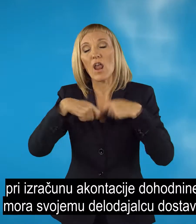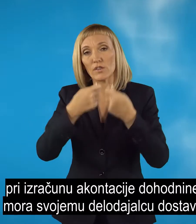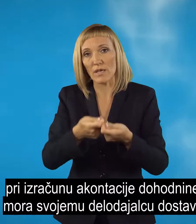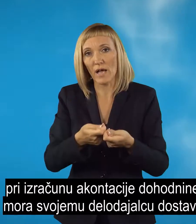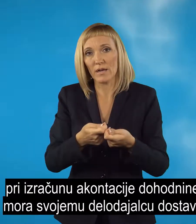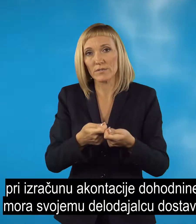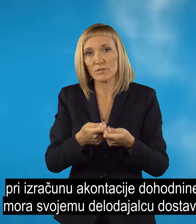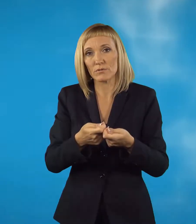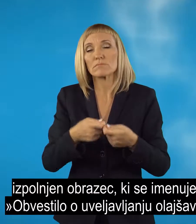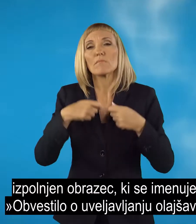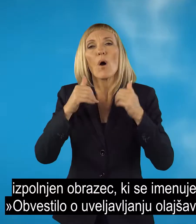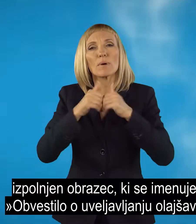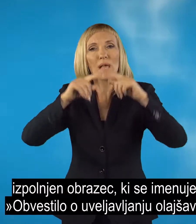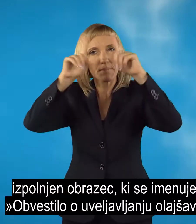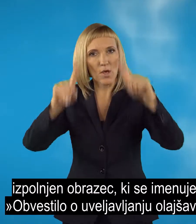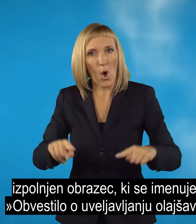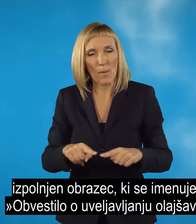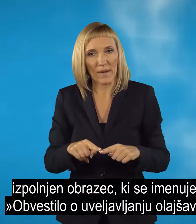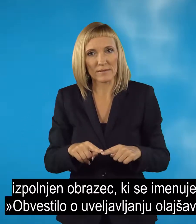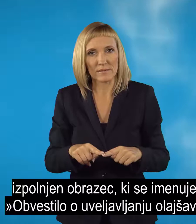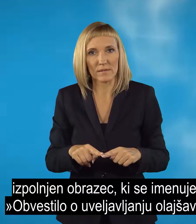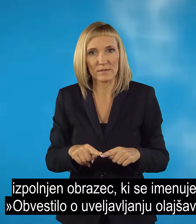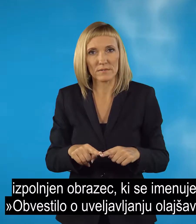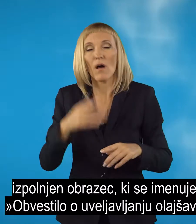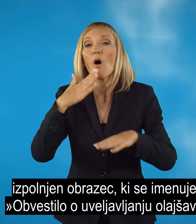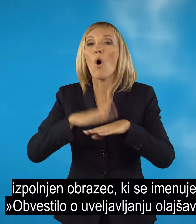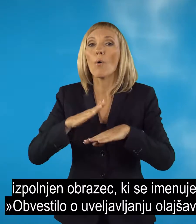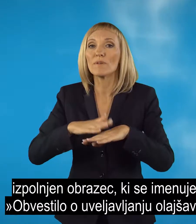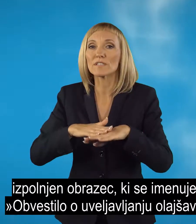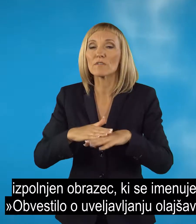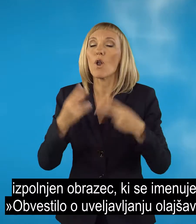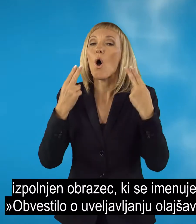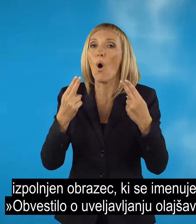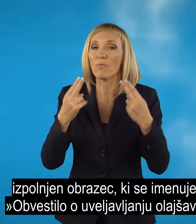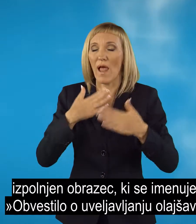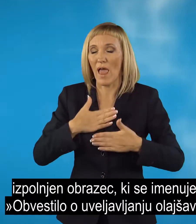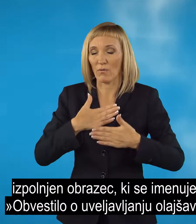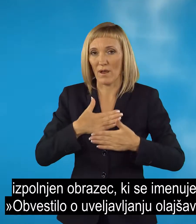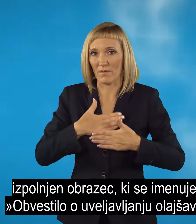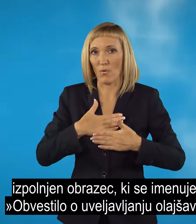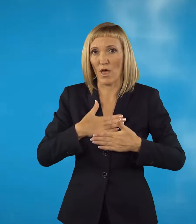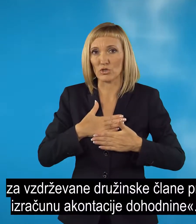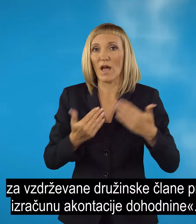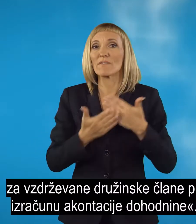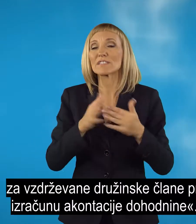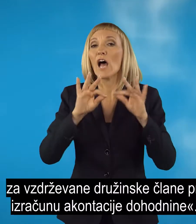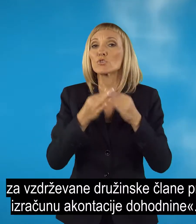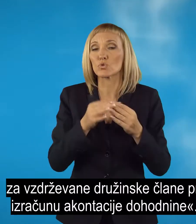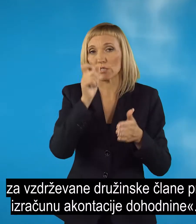delodajalcu dostaviti izpolnjen obrazec, ki se imenuje obvestilo o uveljavljanju olajšave za vzdrževane družinske